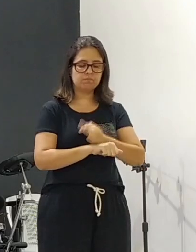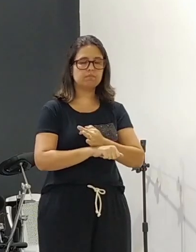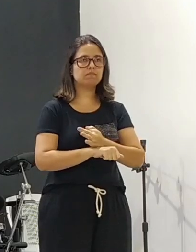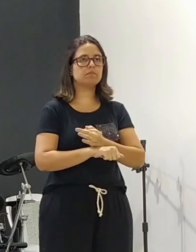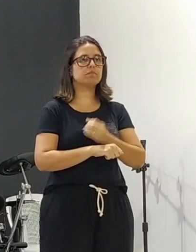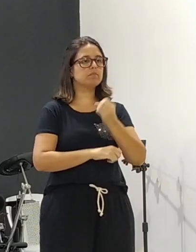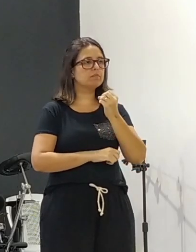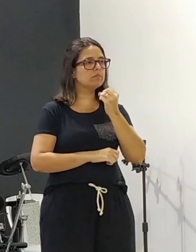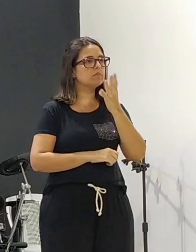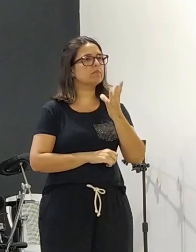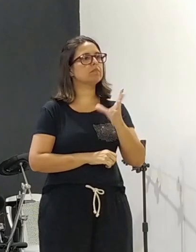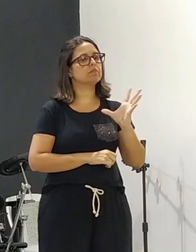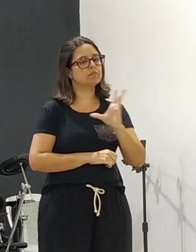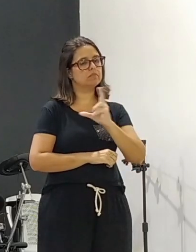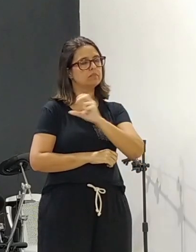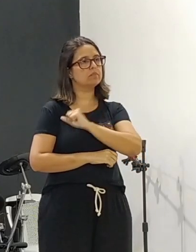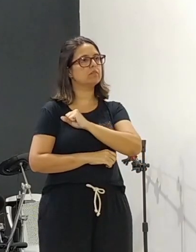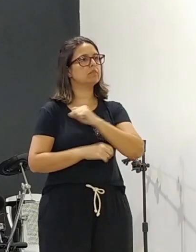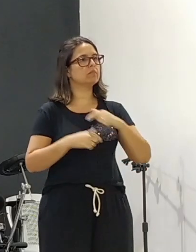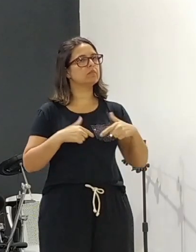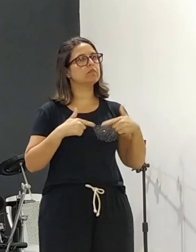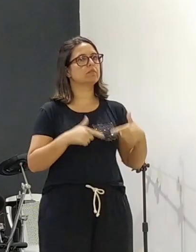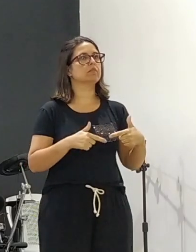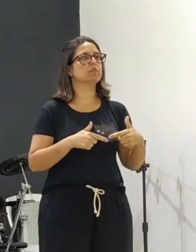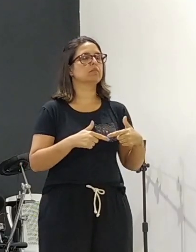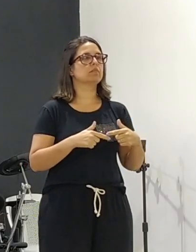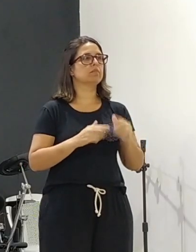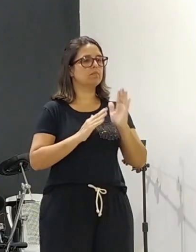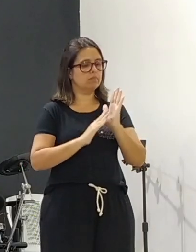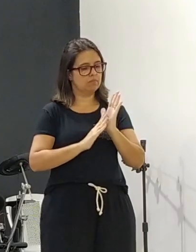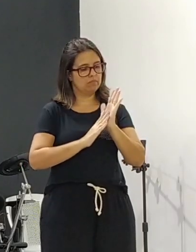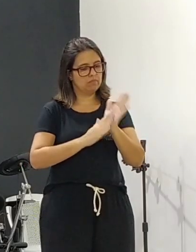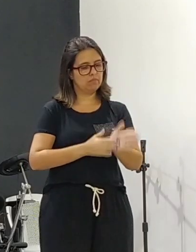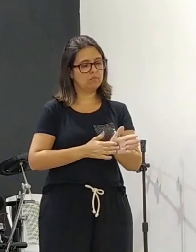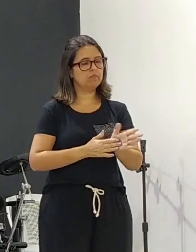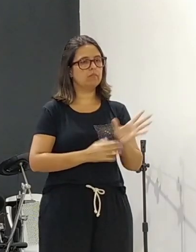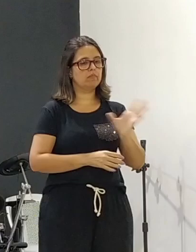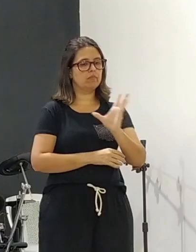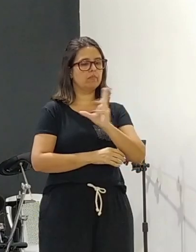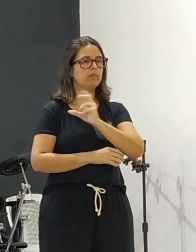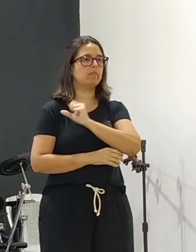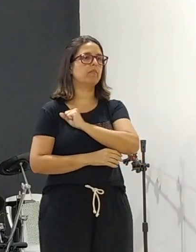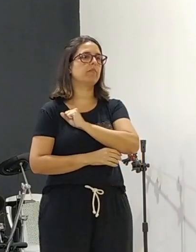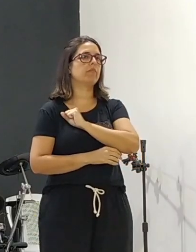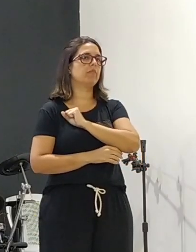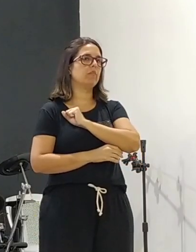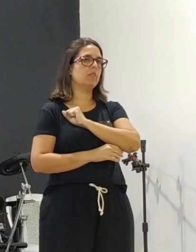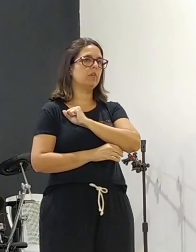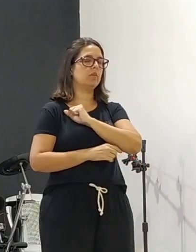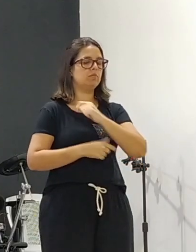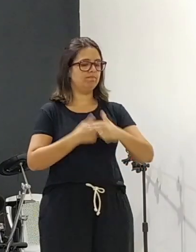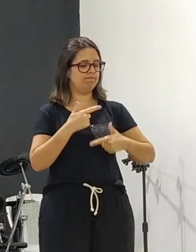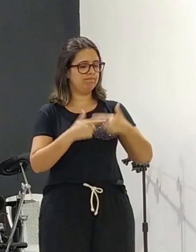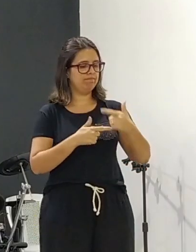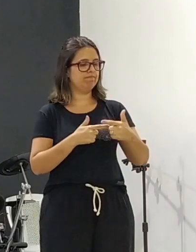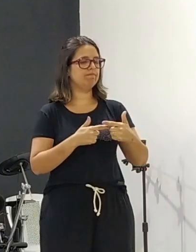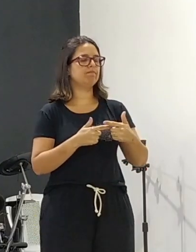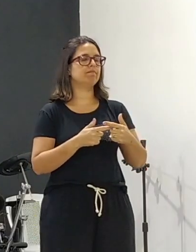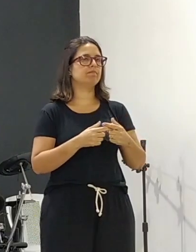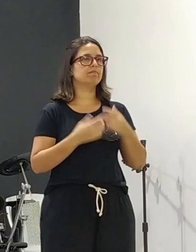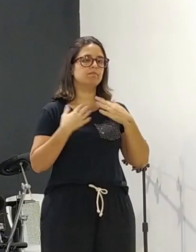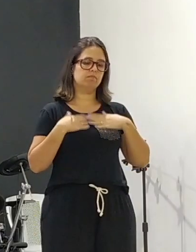bondade é o amor em ação, a fidelidade é o amor do campo de batalha,